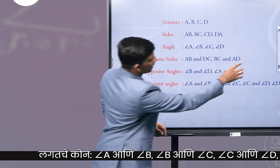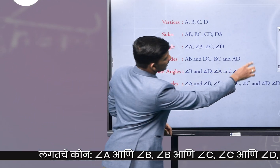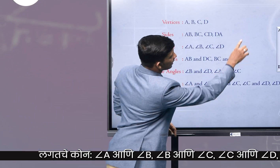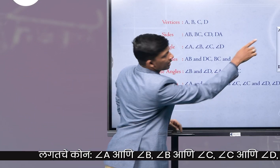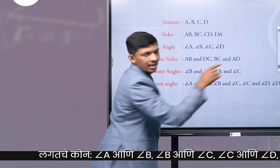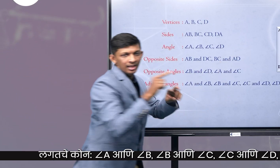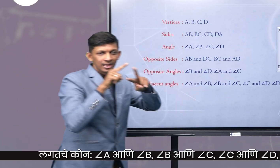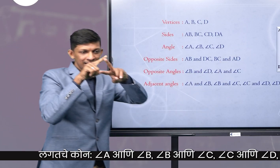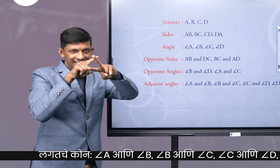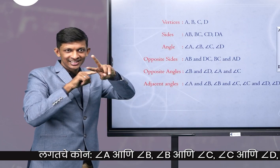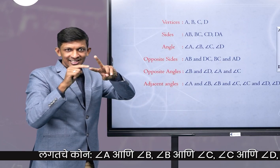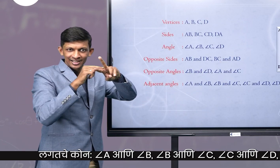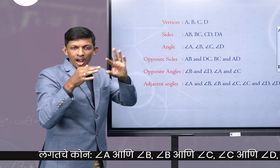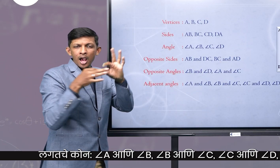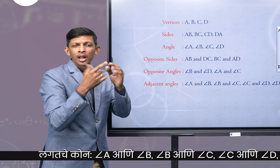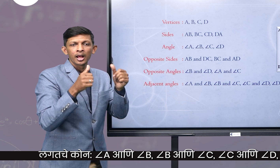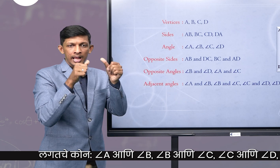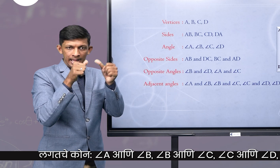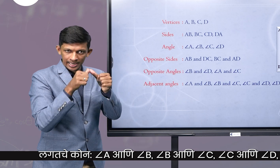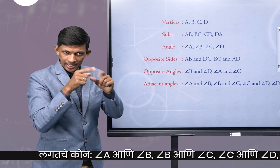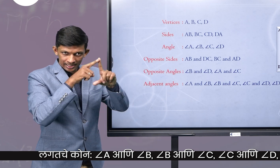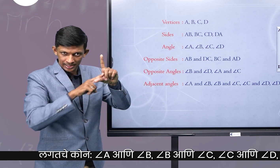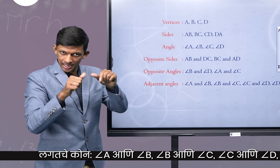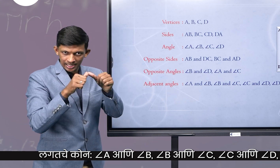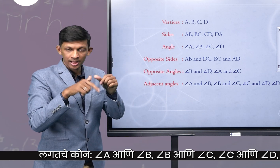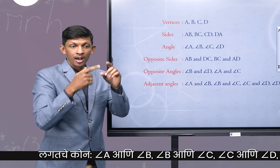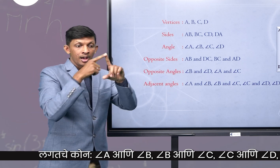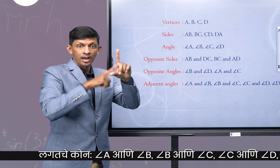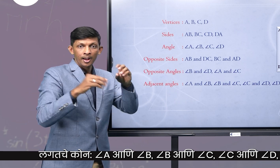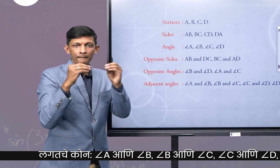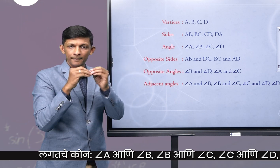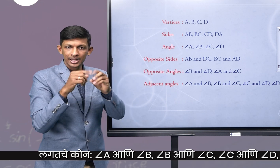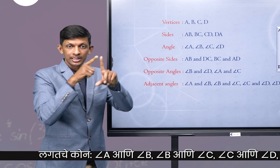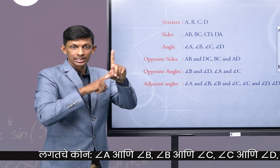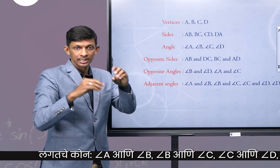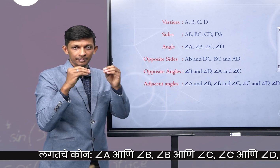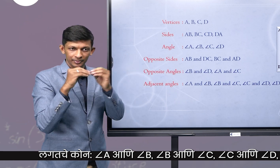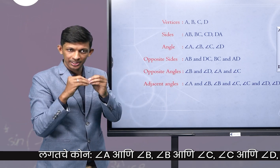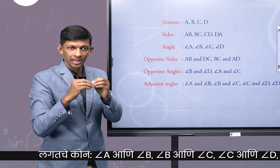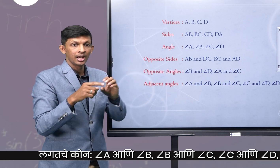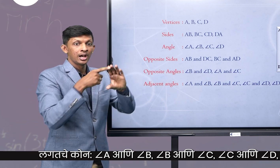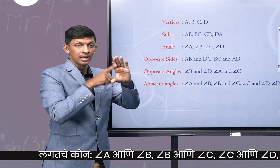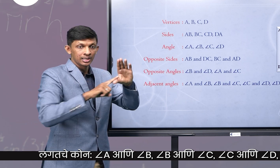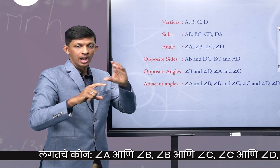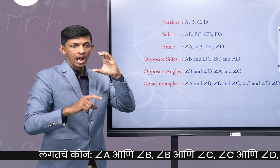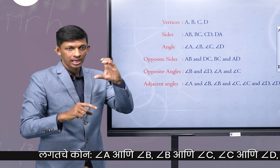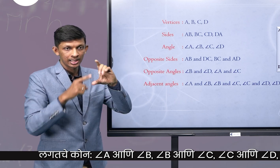लगतचे कोन. कोन A आणि कोन B, कोन B आणि कोन C, कोन C आणि कोन D, कोन D आणि कोन A.